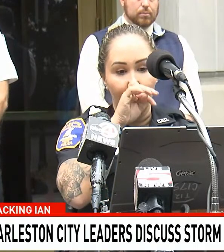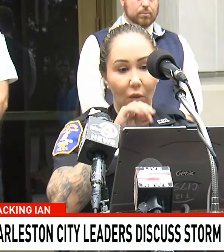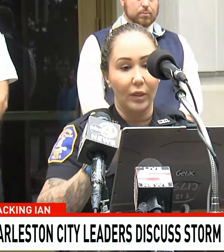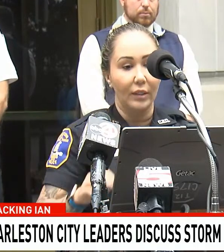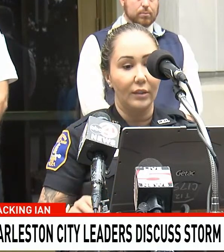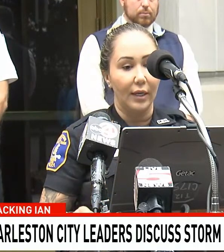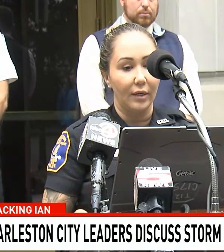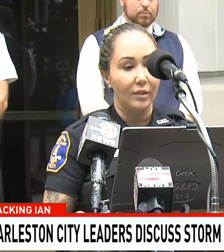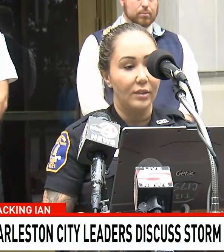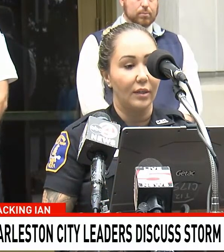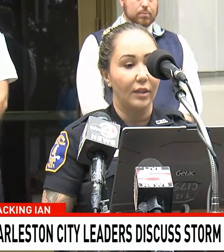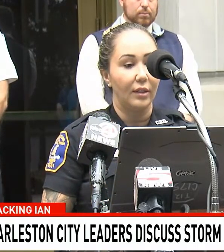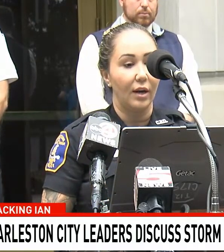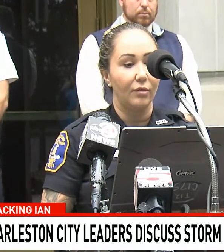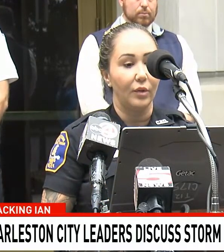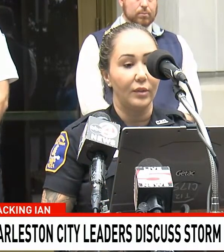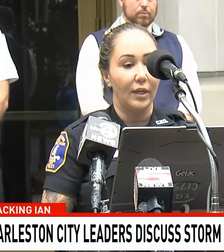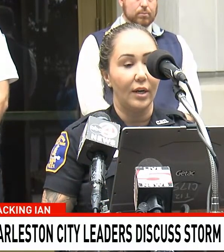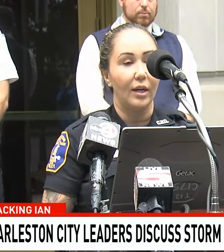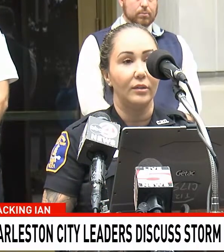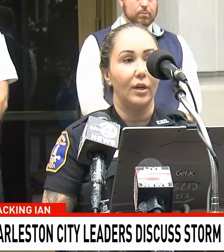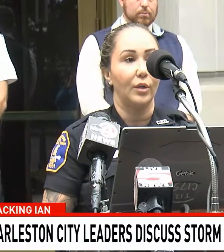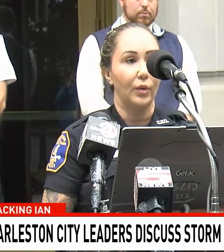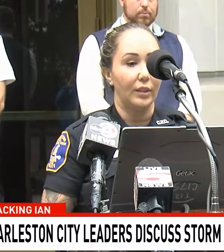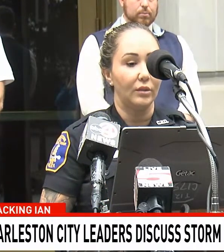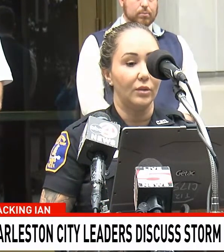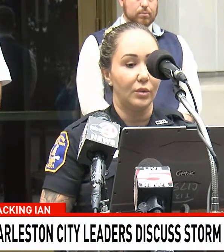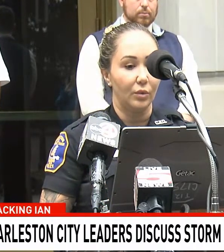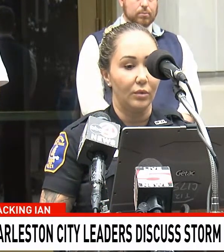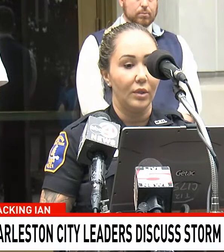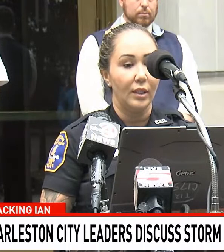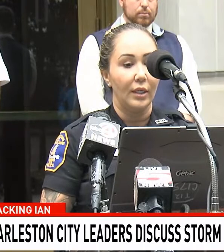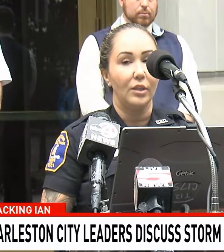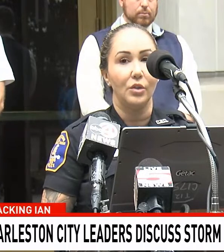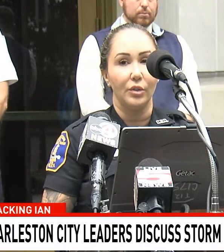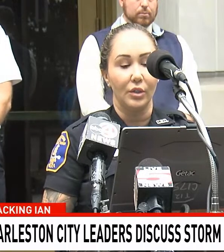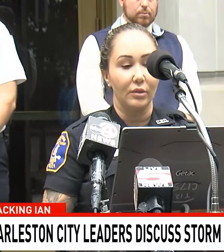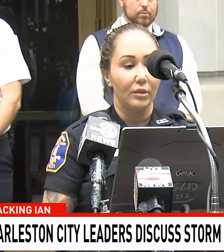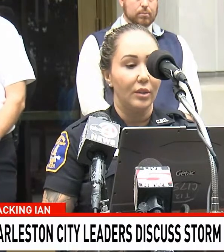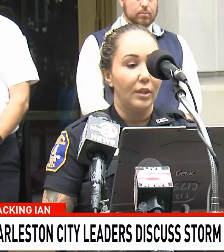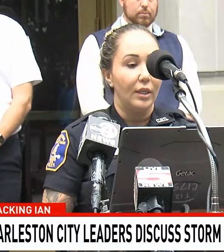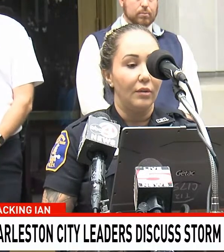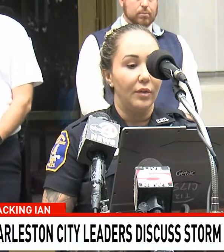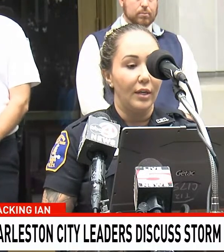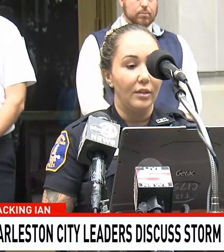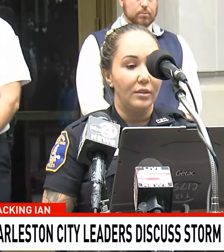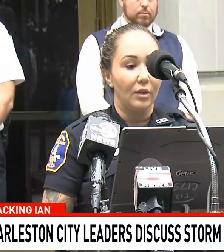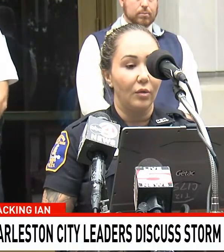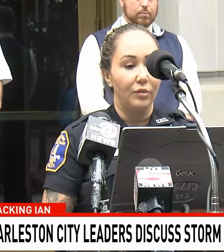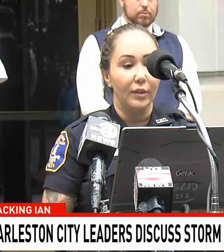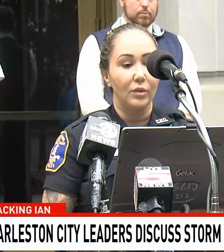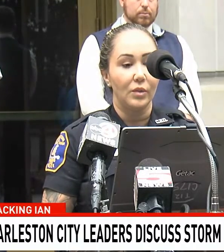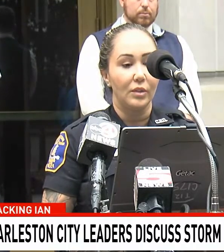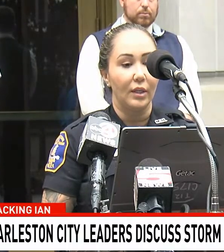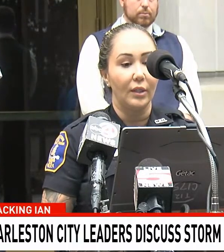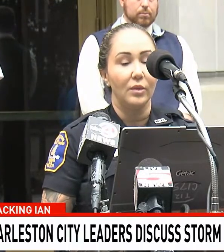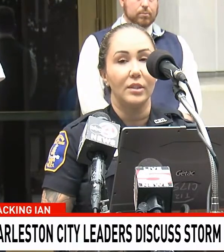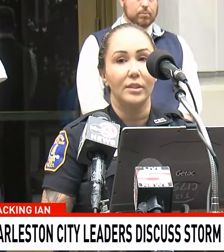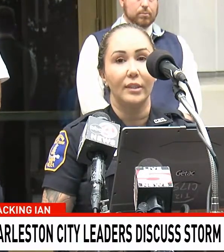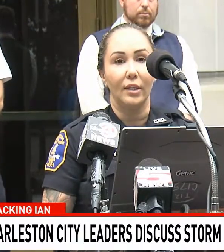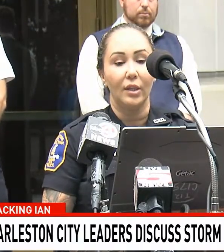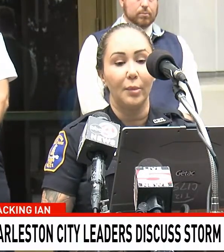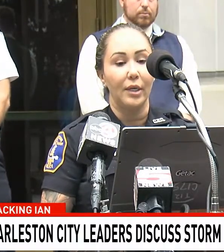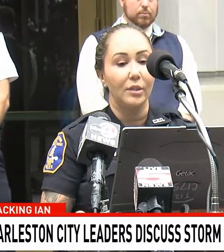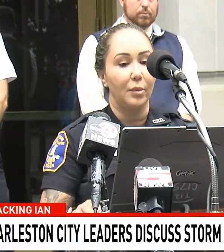Ian toque tierra cerca de la frontera entre Carolina del Sur y Georgia y viene con vientos